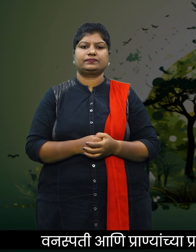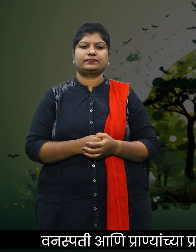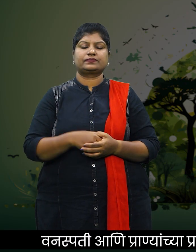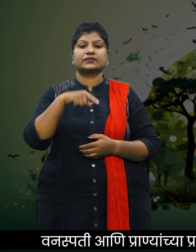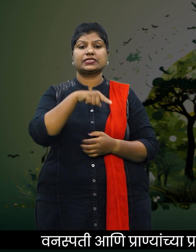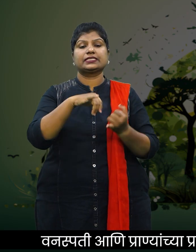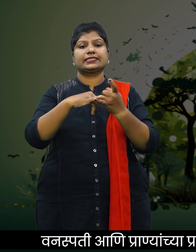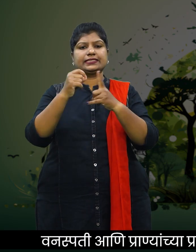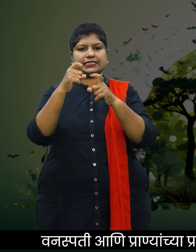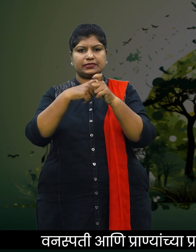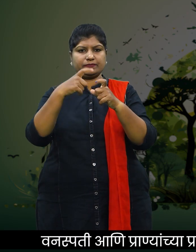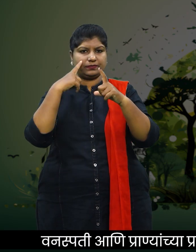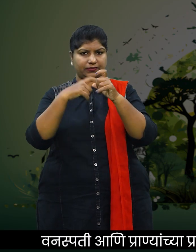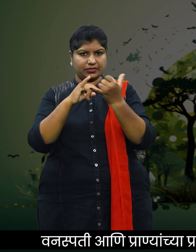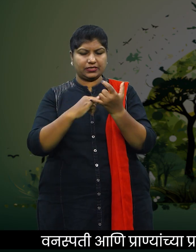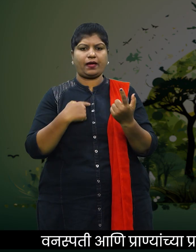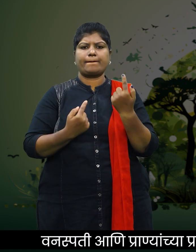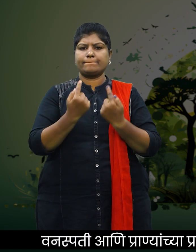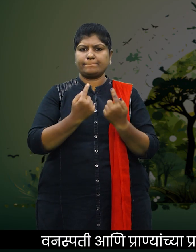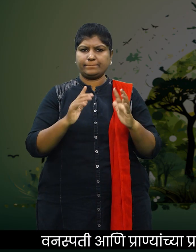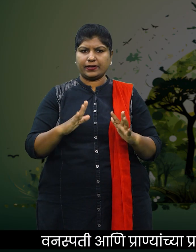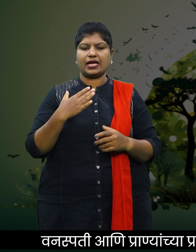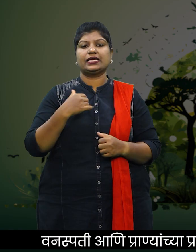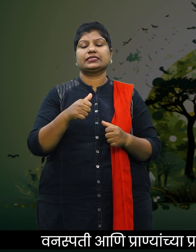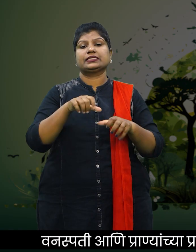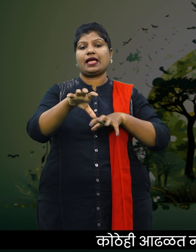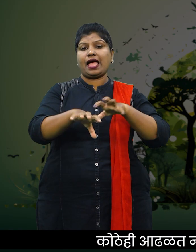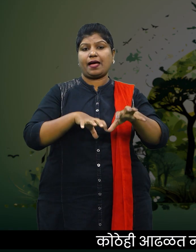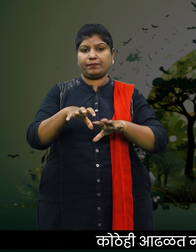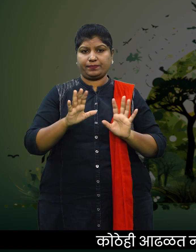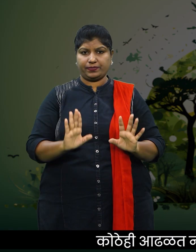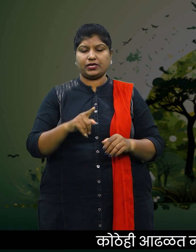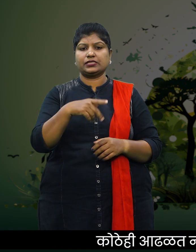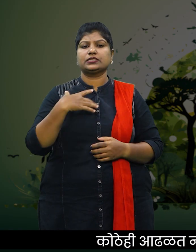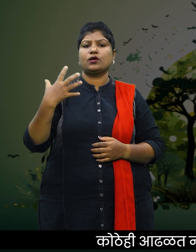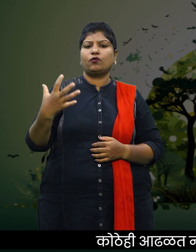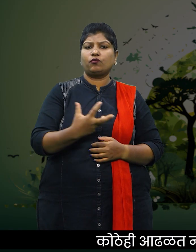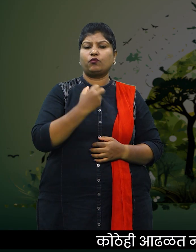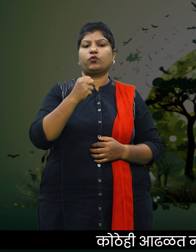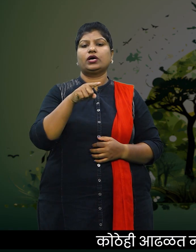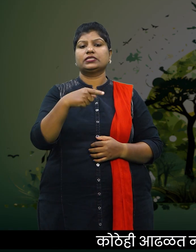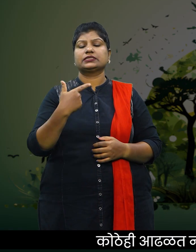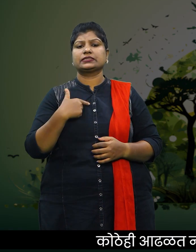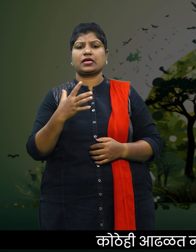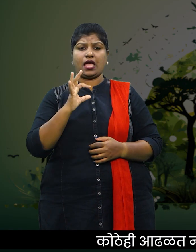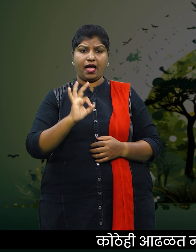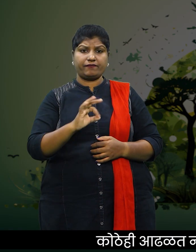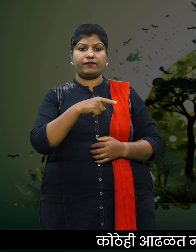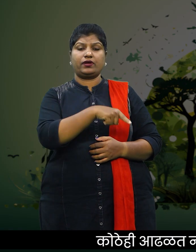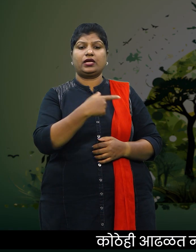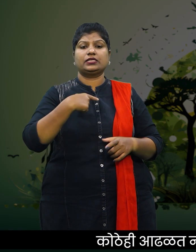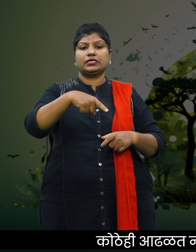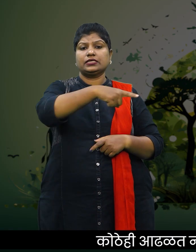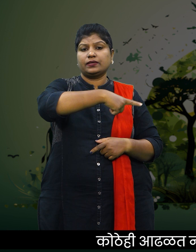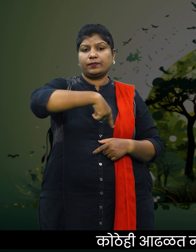वनस्पती आणि प्राण्यांच्या प्रजाती ज्या केवळ विशिष्ट क्षेत्रात आढळतात आणि कुठेही आढळत नाहीत त्यांना स्थानिक प्रजाती म्हणतात.